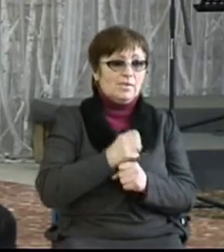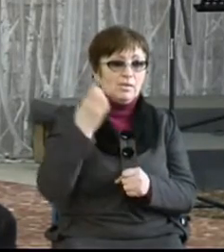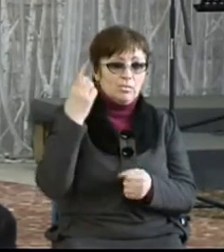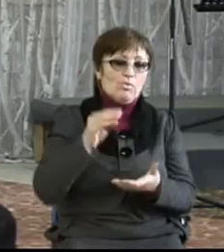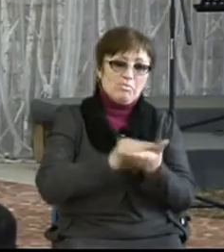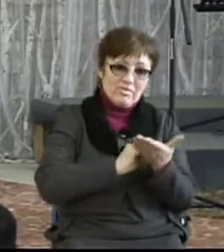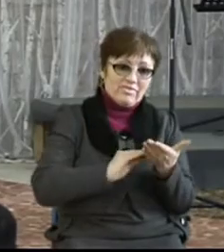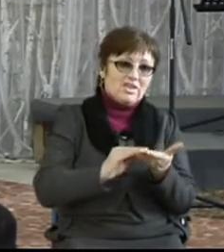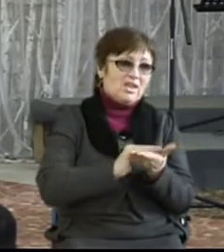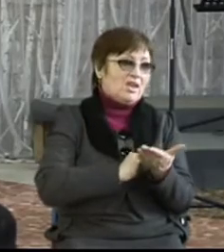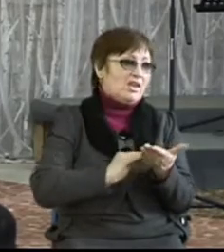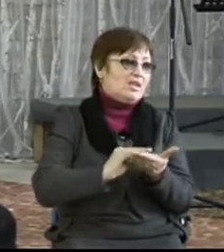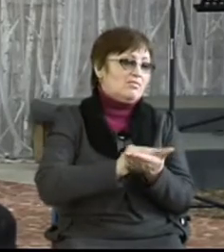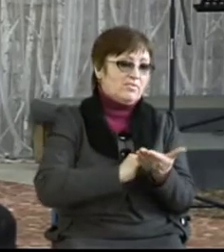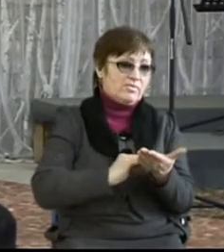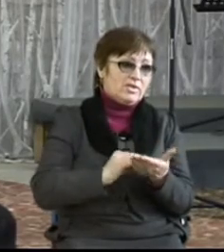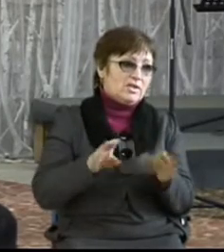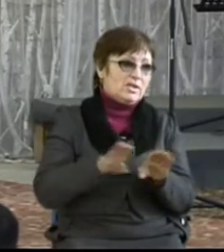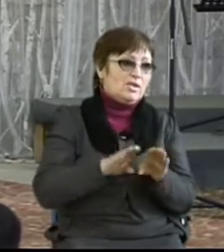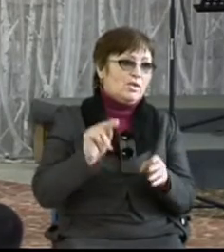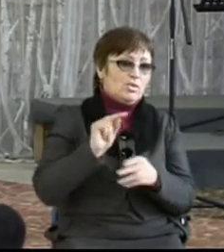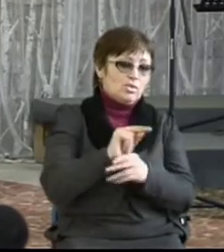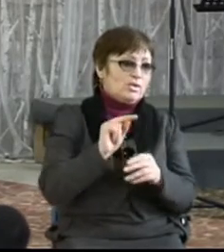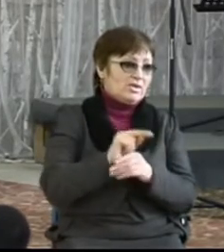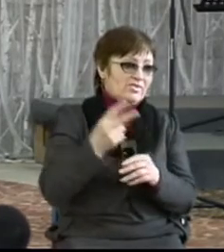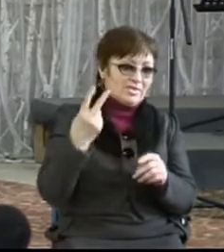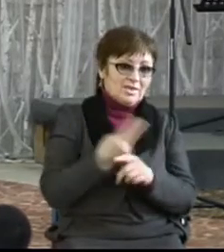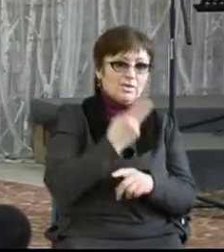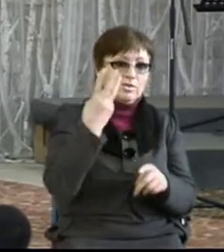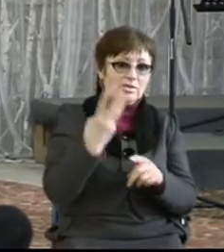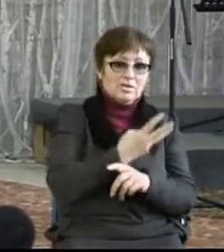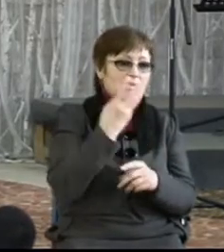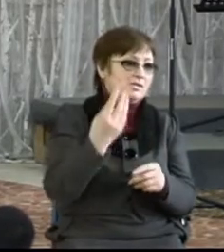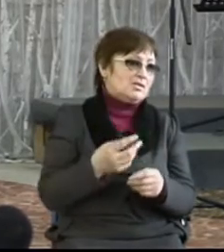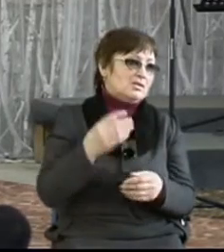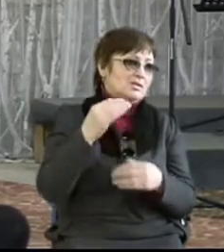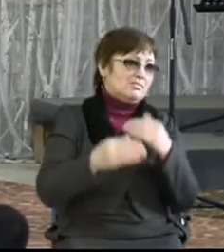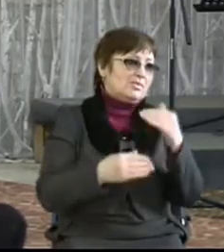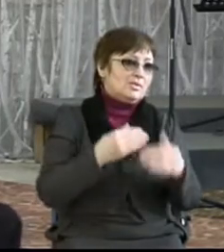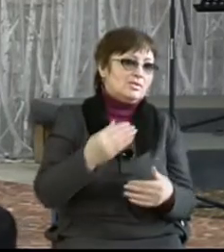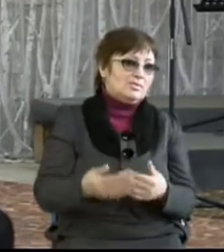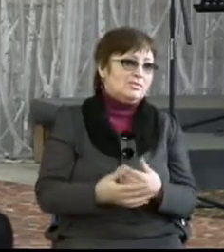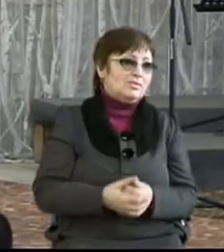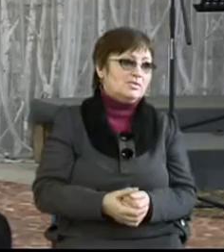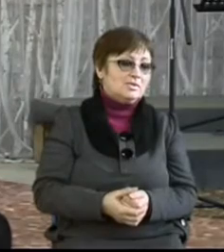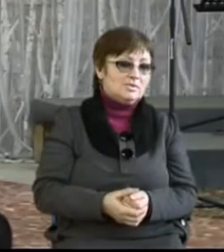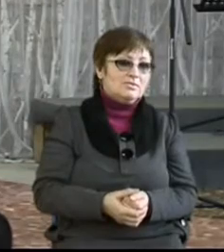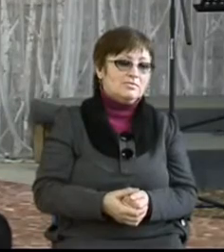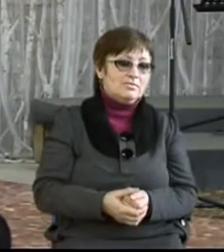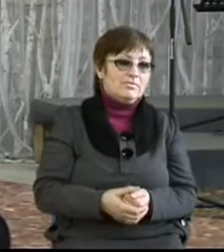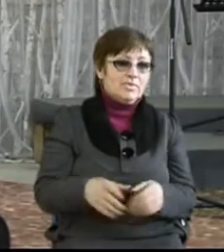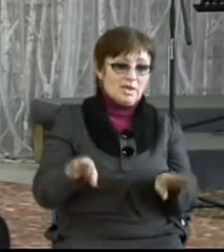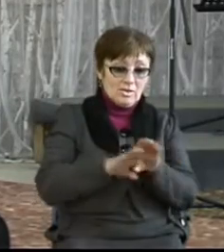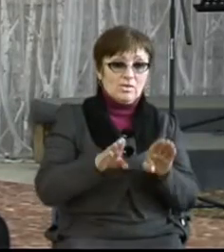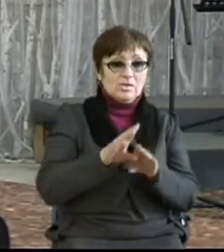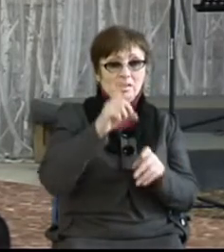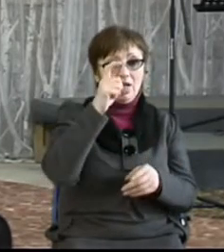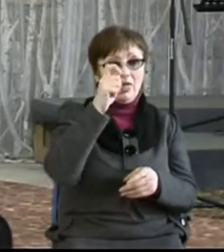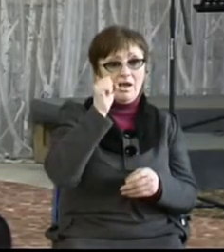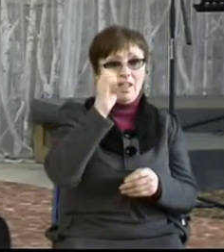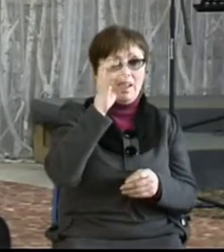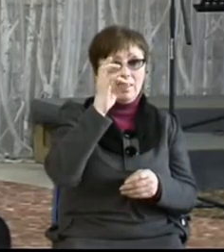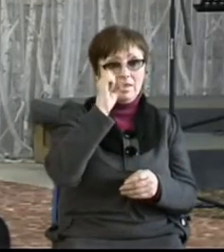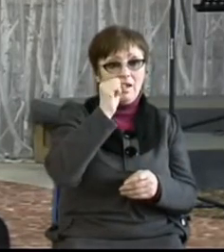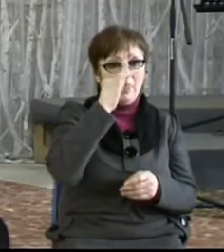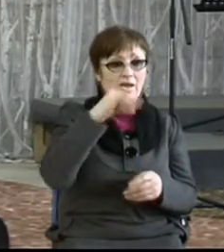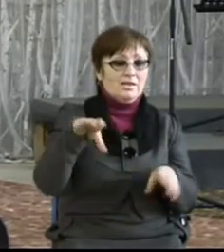начинает повторять в нашей жизни эти уроки. И мы начинаем проходить их по-новому. И здесь мы читаем в 13 главе, что опять тот же Ханаан, опять же та же